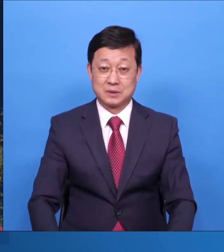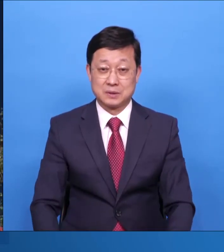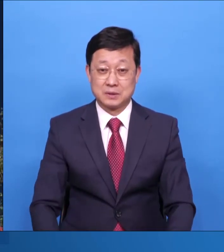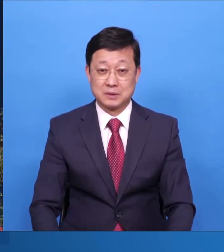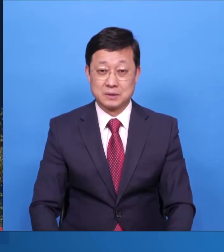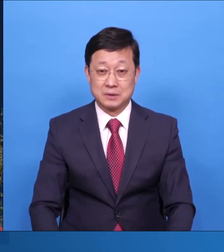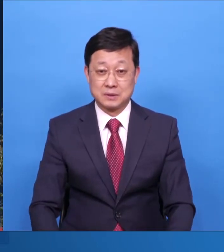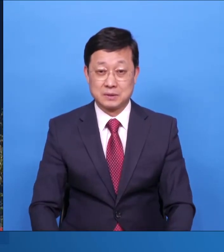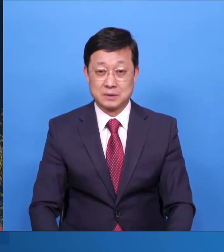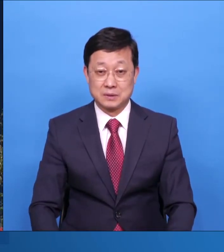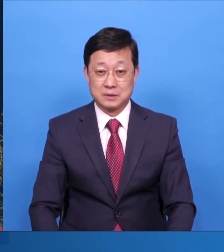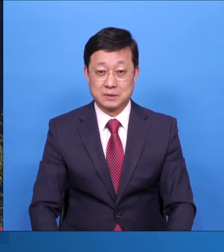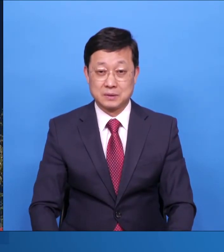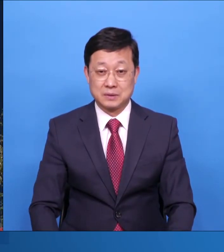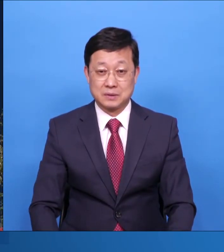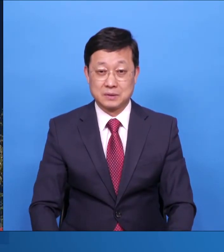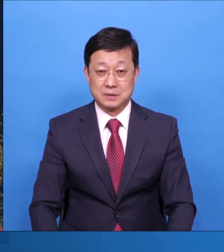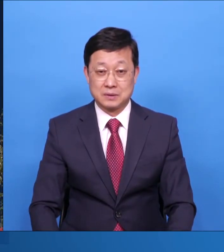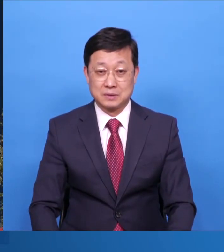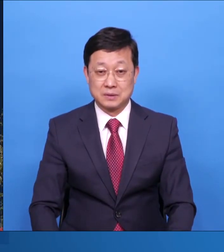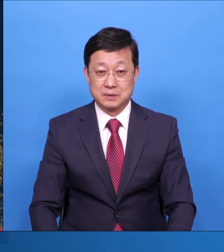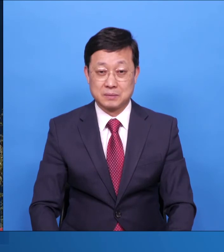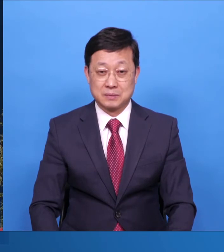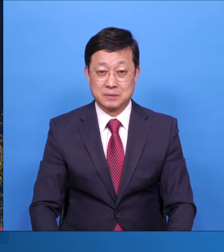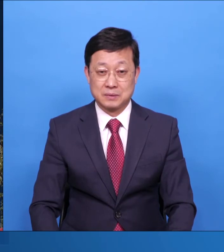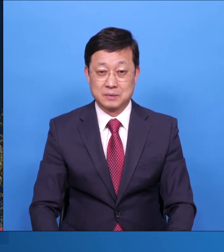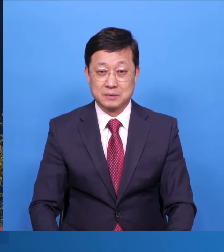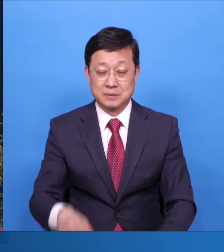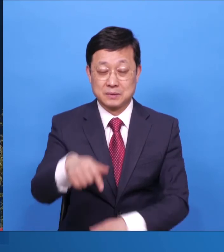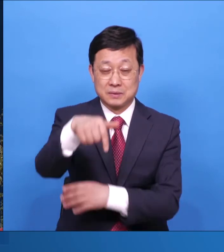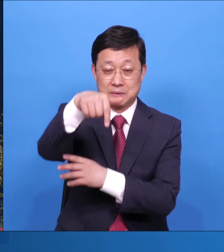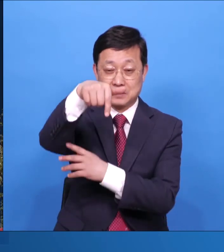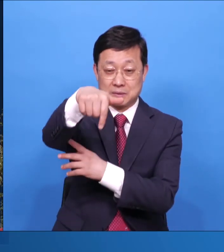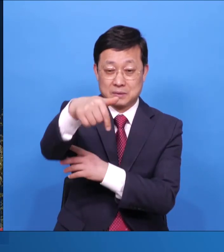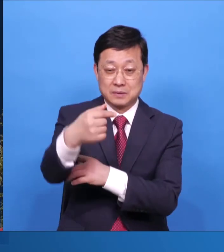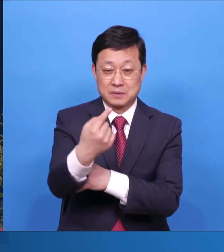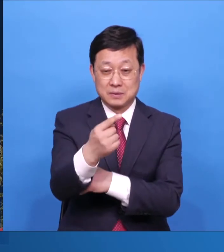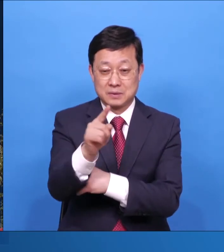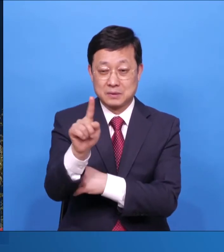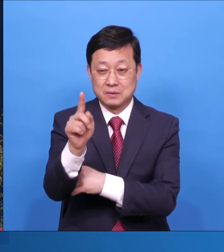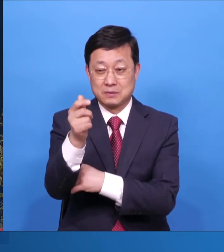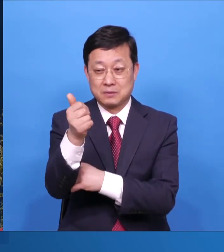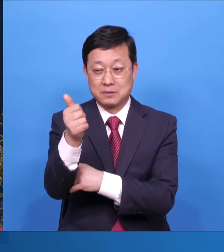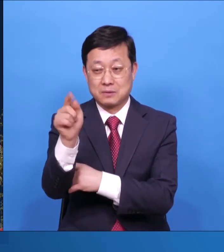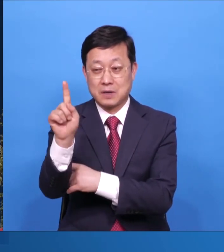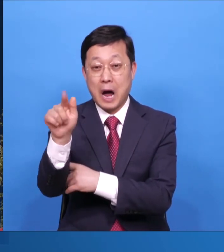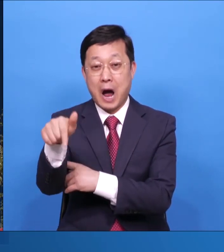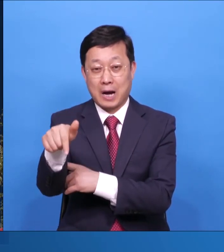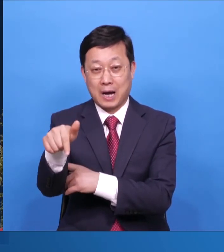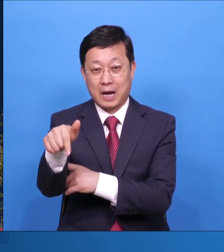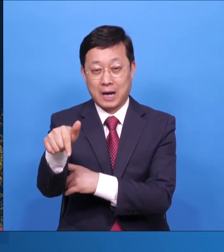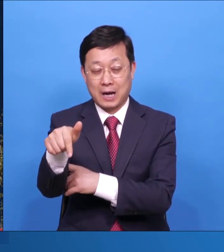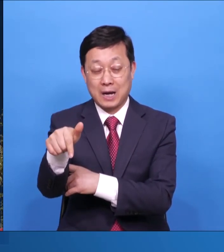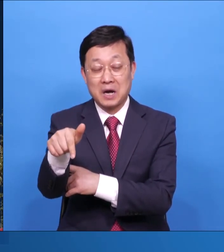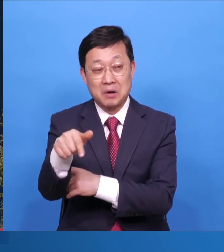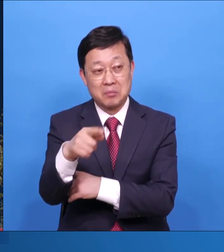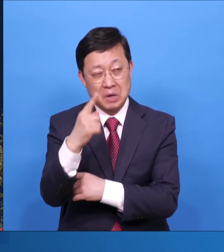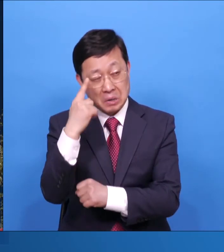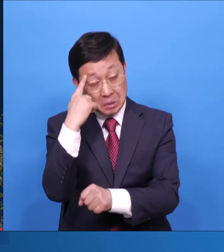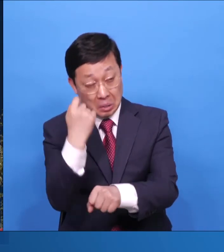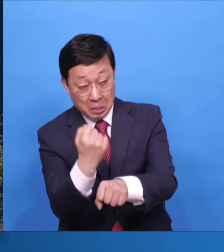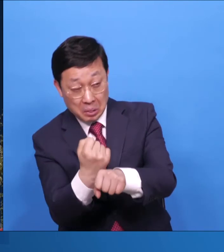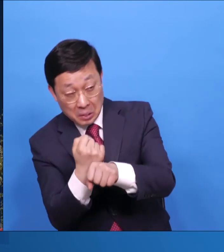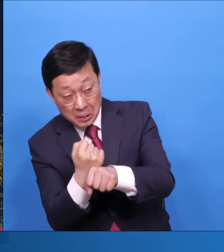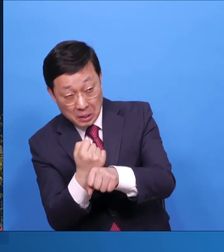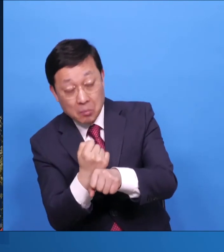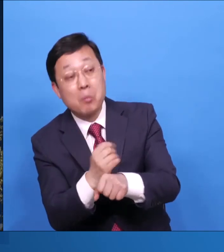과학이 완성은 아니기 때문에 거기에 멈추지 마라. Pero como la ciencia no se ha cumplimentado por completo, no se queden ahí